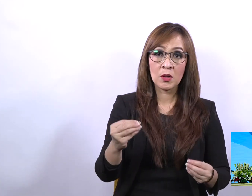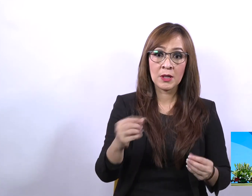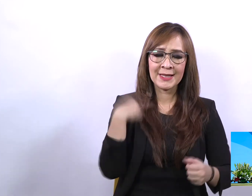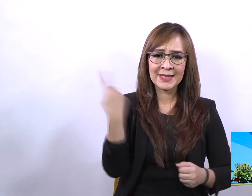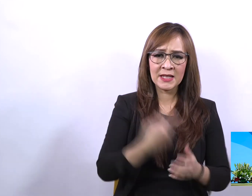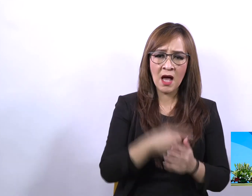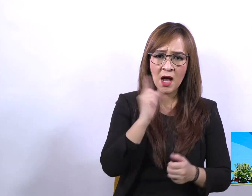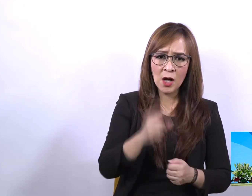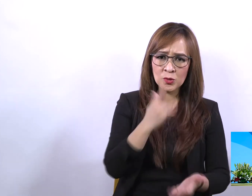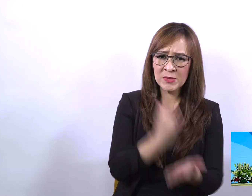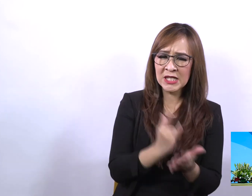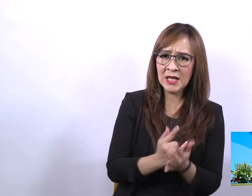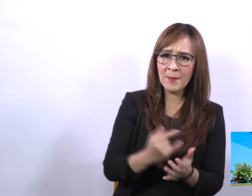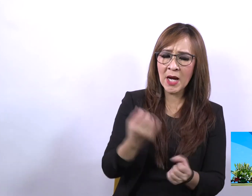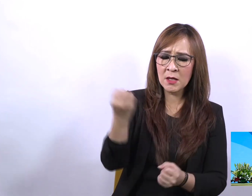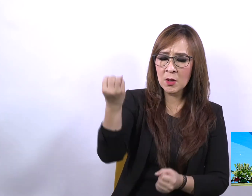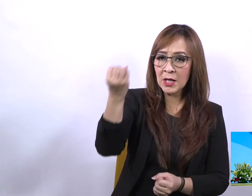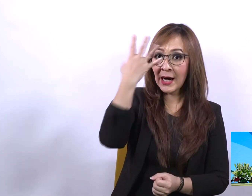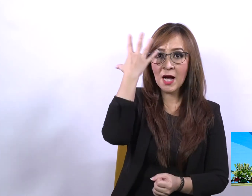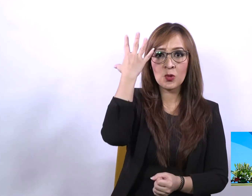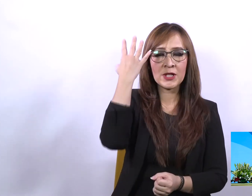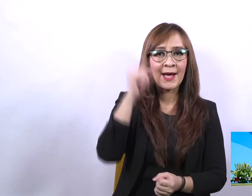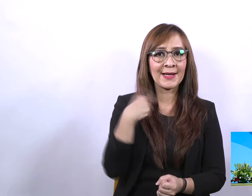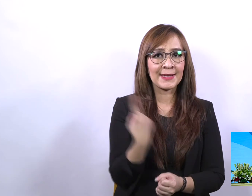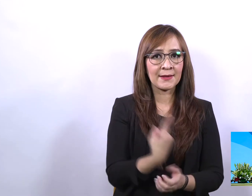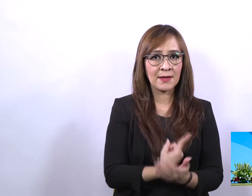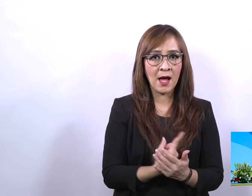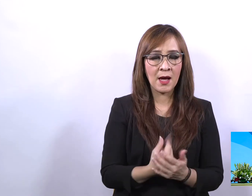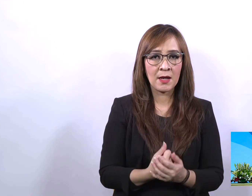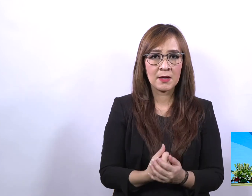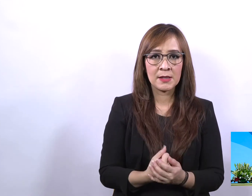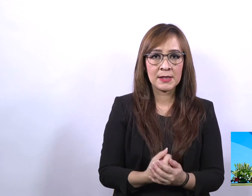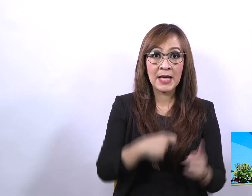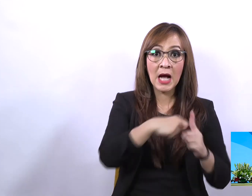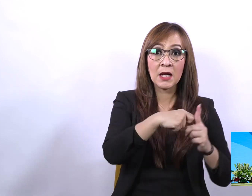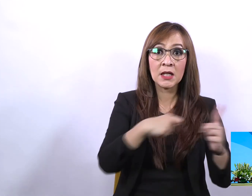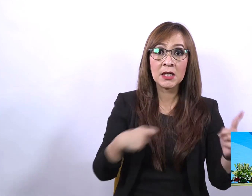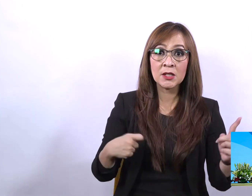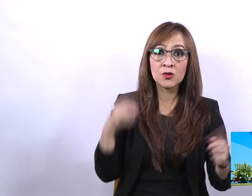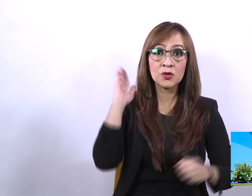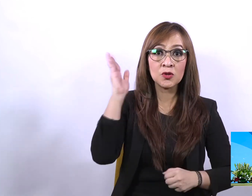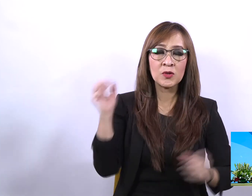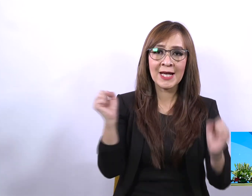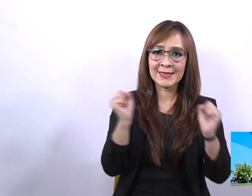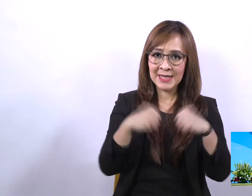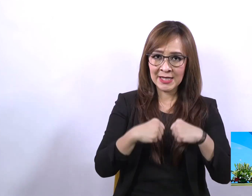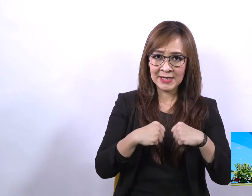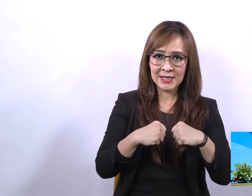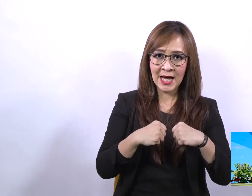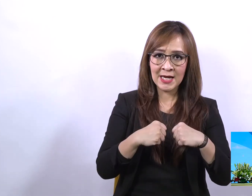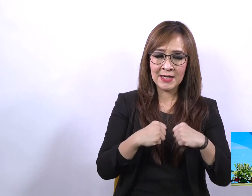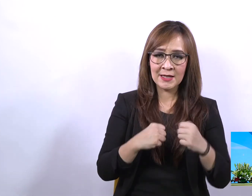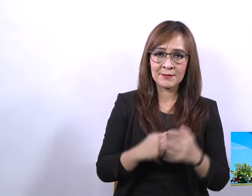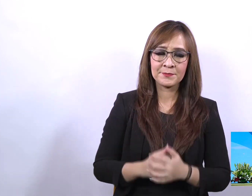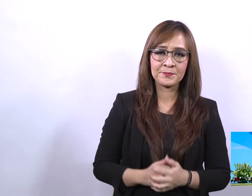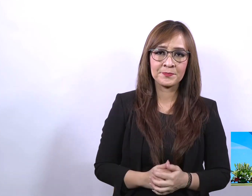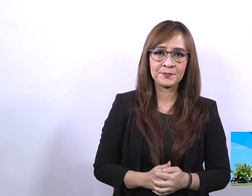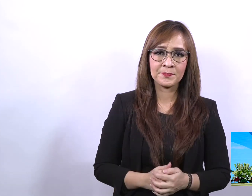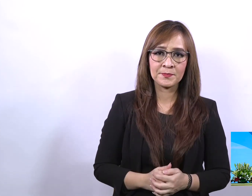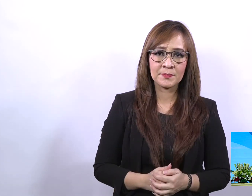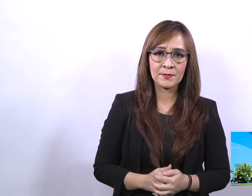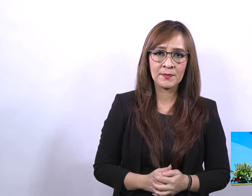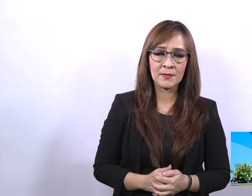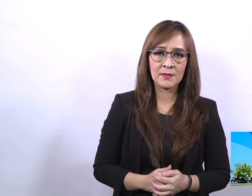menekankan karunia-karunia tetapi tidak mengeluarkan buah-buah roh tetapi yang Kristus yang jika mesin bilangin orang beruntung siapa sih